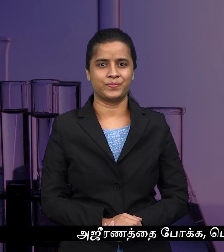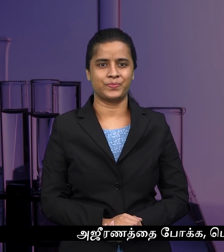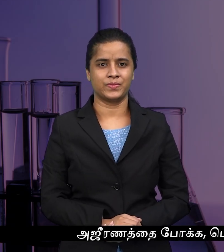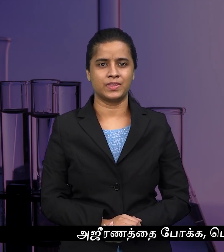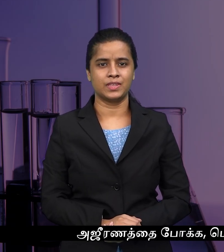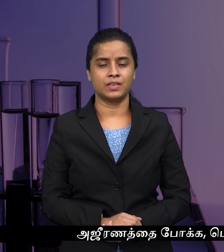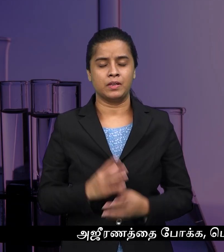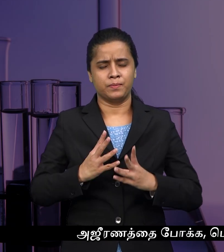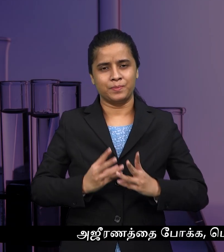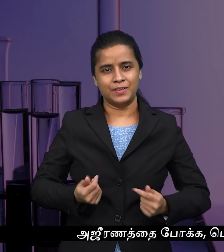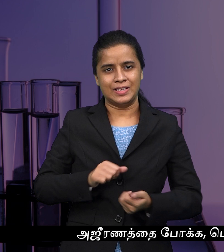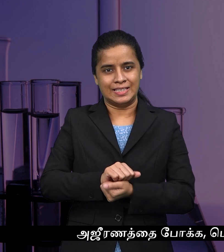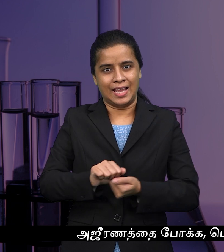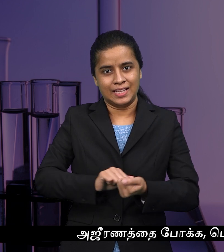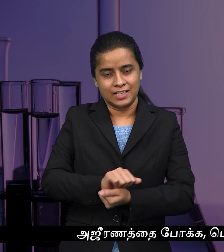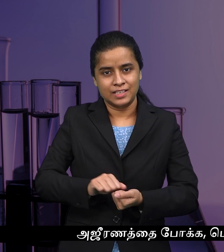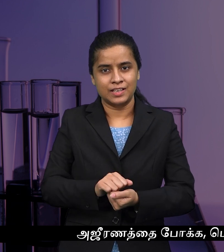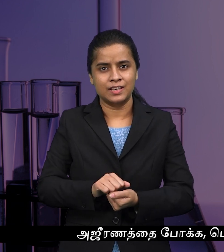அஜீரணத்தை போக்க மெக்னீசியம் ஹைட்ராக்சைடு கொண்ட